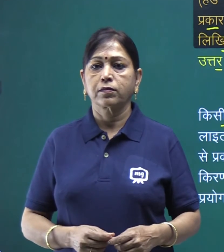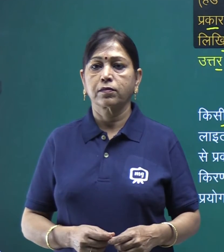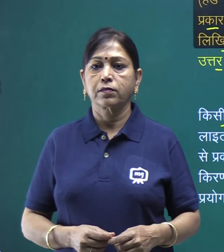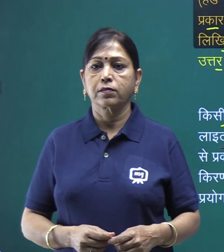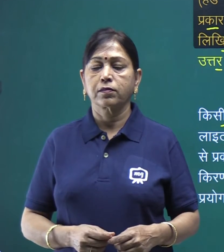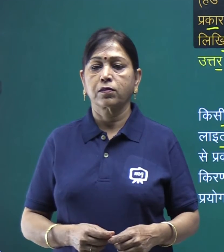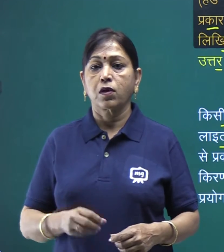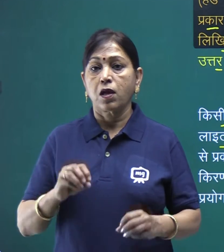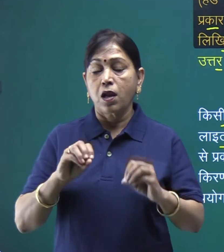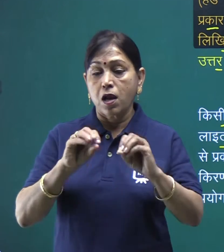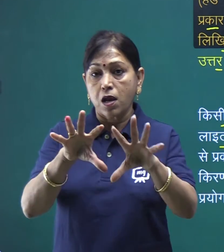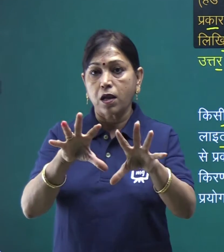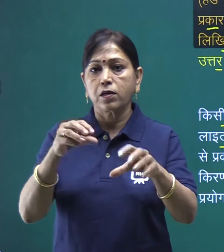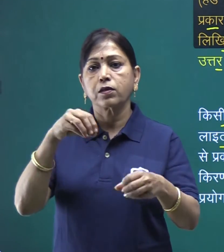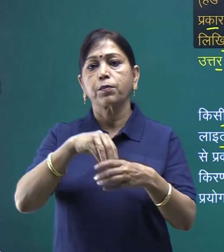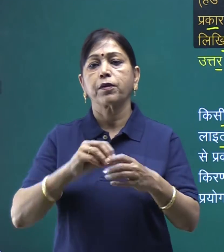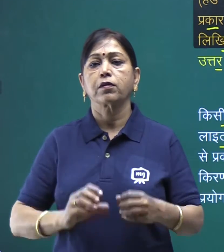अग्रदीप हेडलाइट में